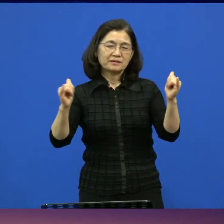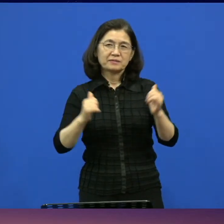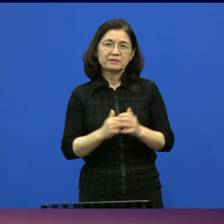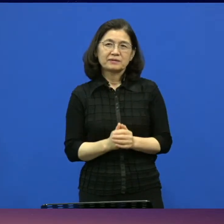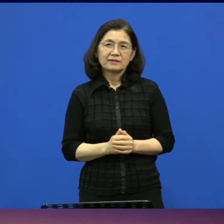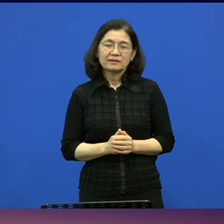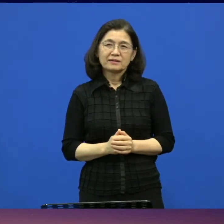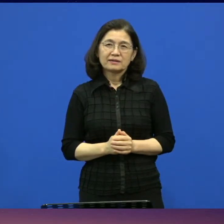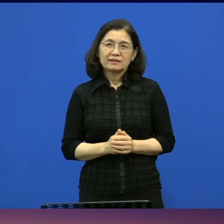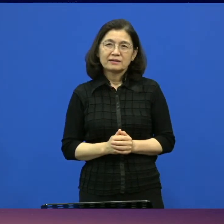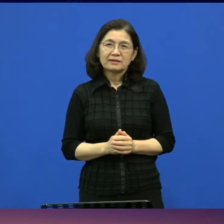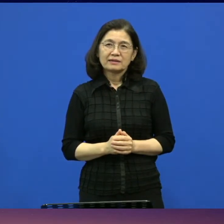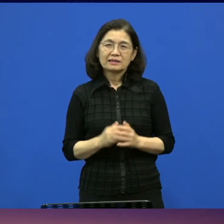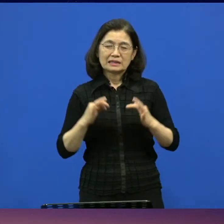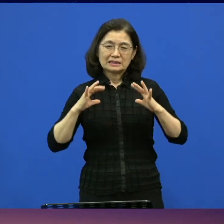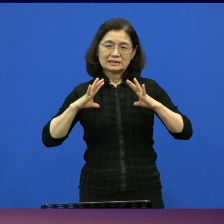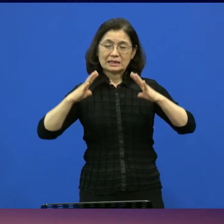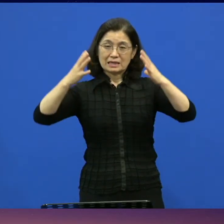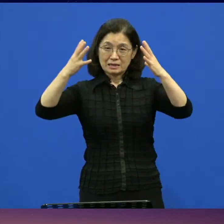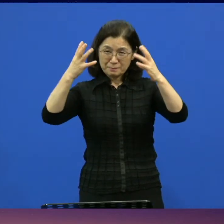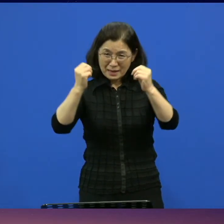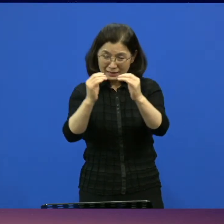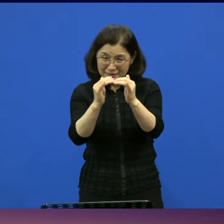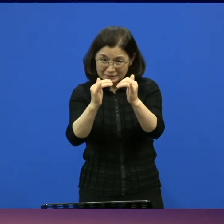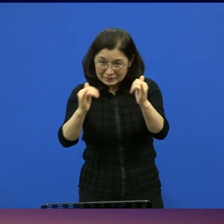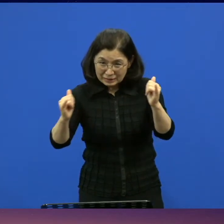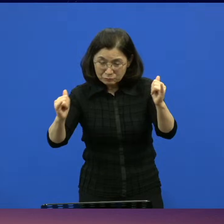자랑거리를 갖고 있는 사람, 그 마음 안에 교만이 있다고요.